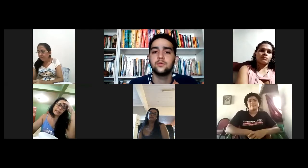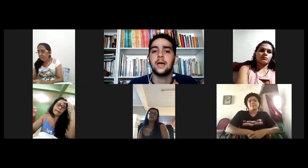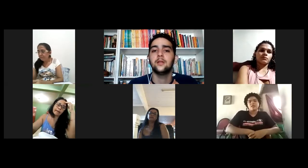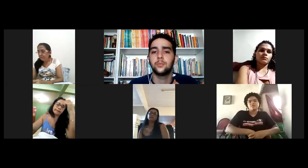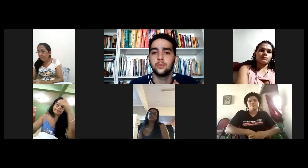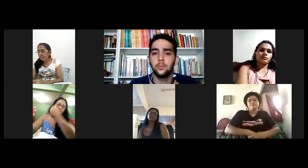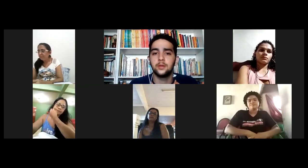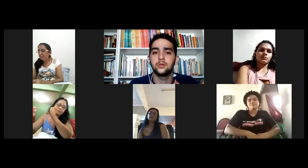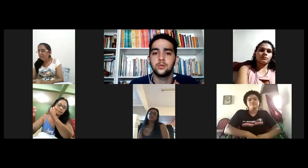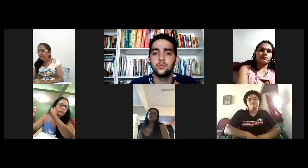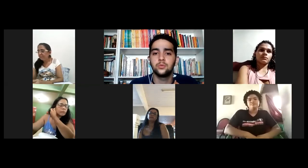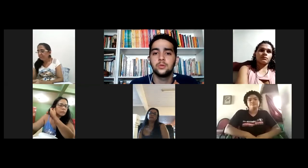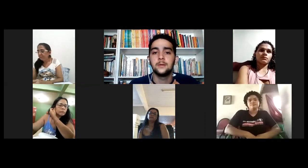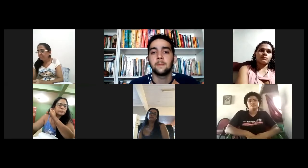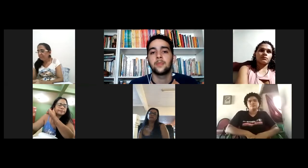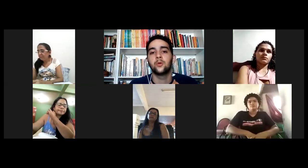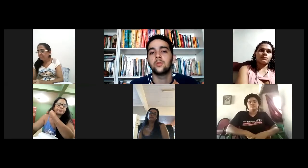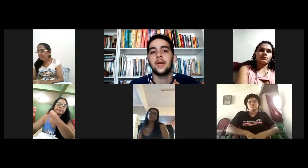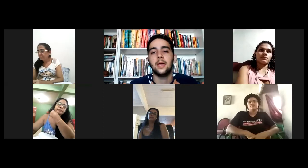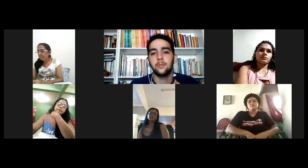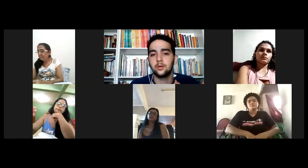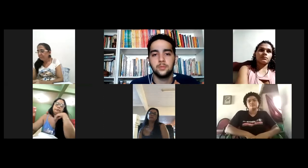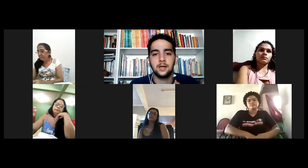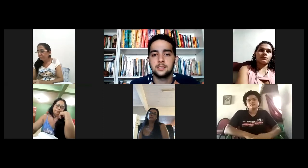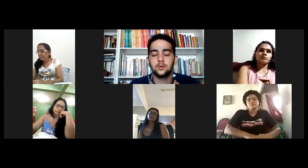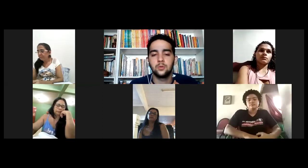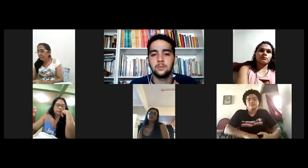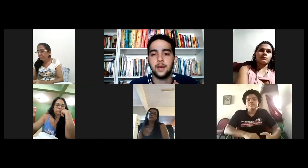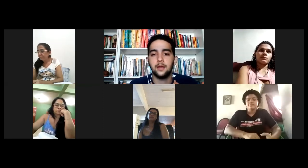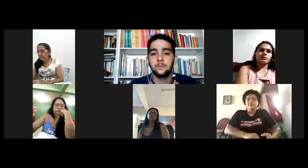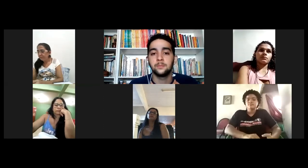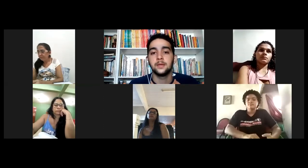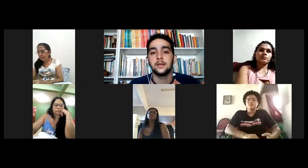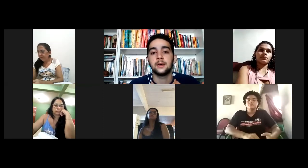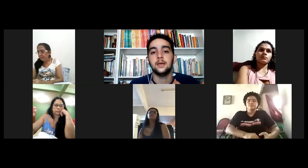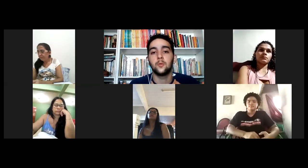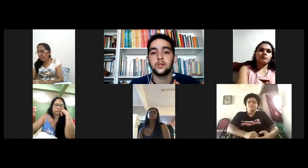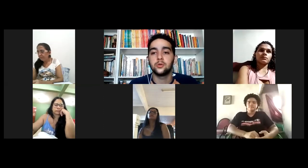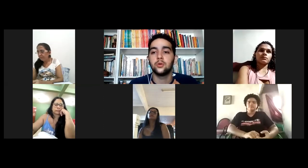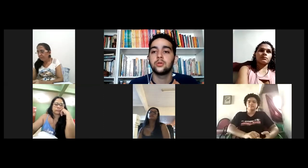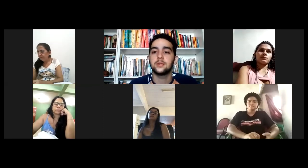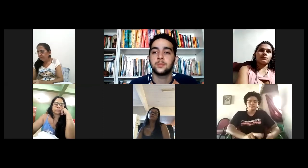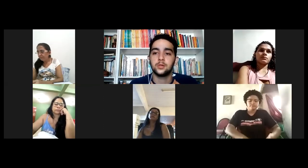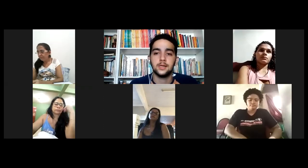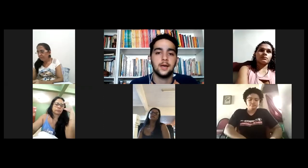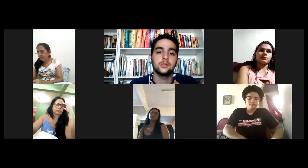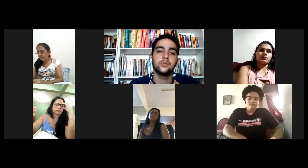ainda fundado por Dom Pedro II, na época do Brasil Império, que começou todo esse processo